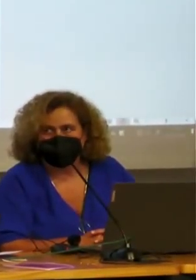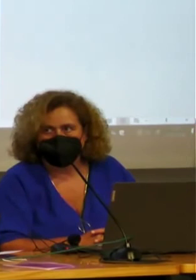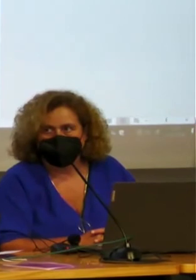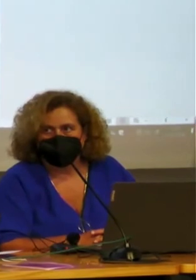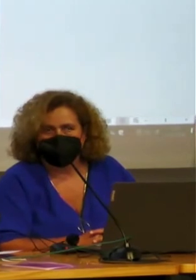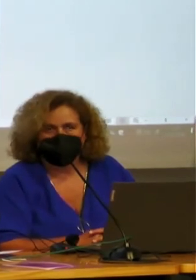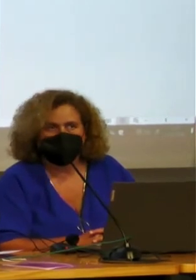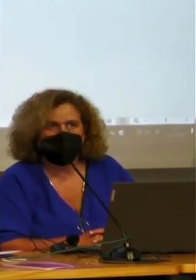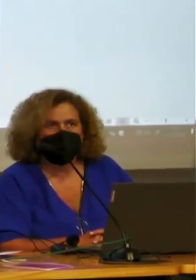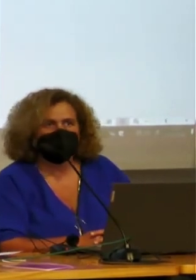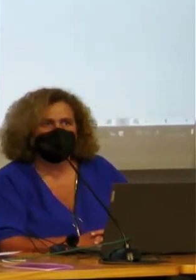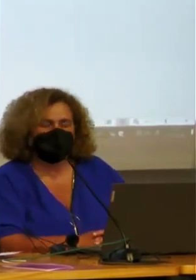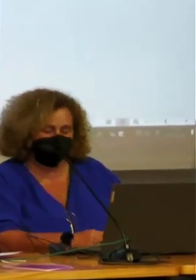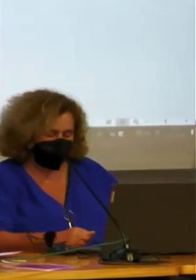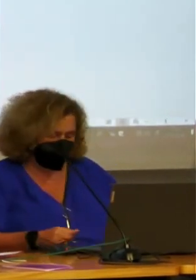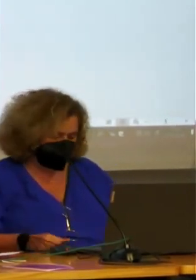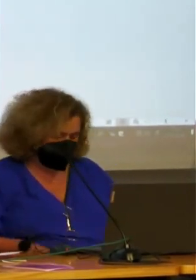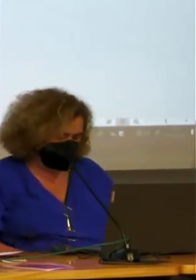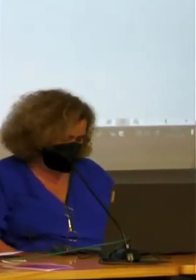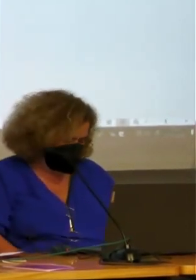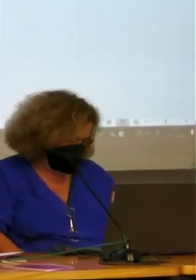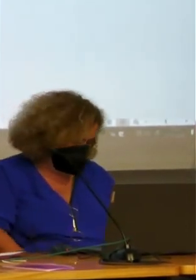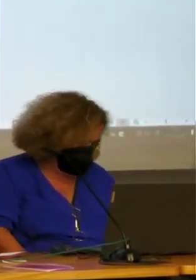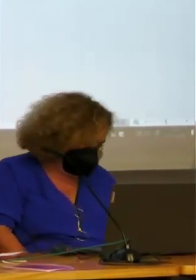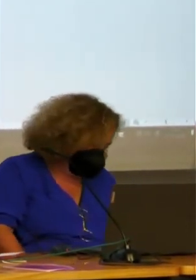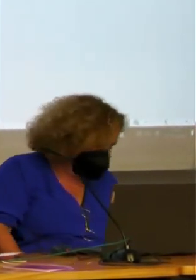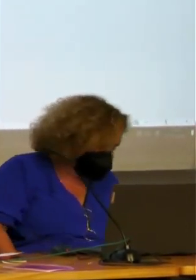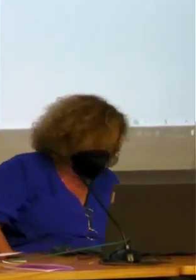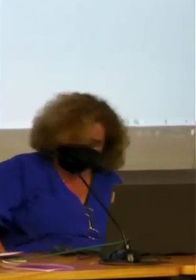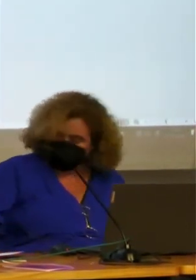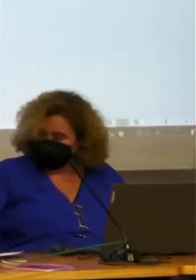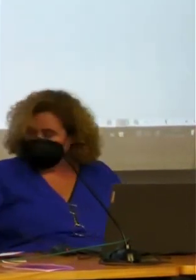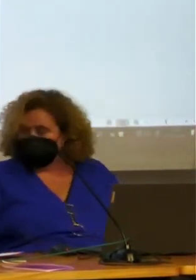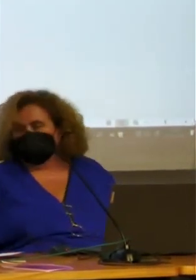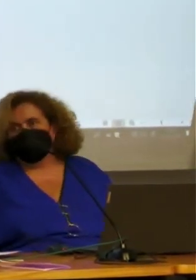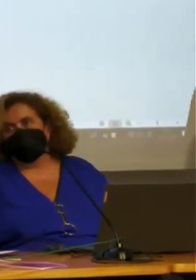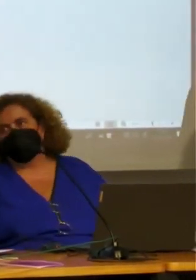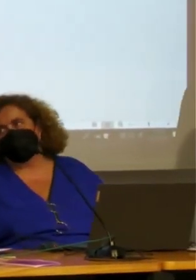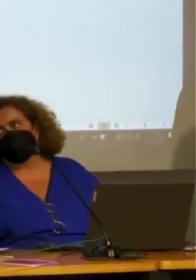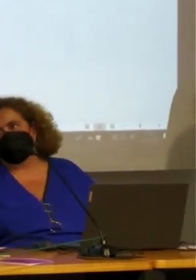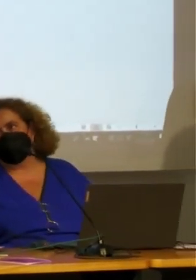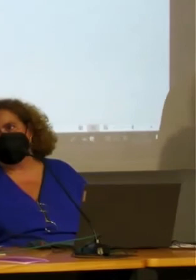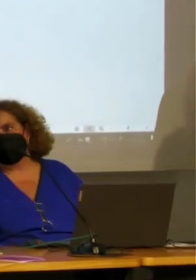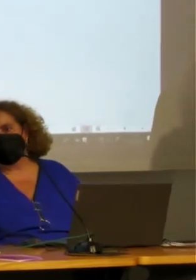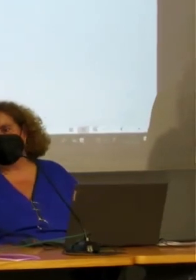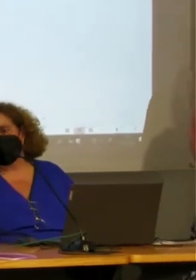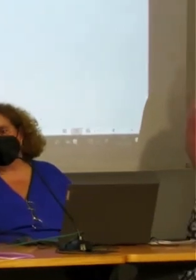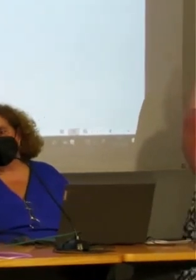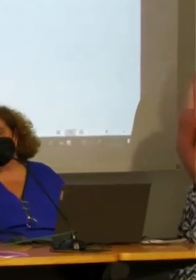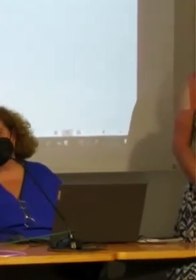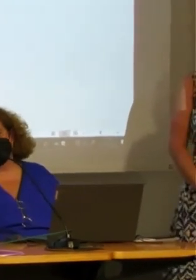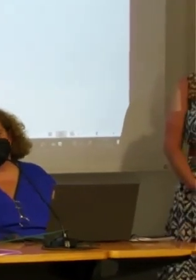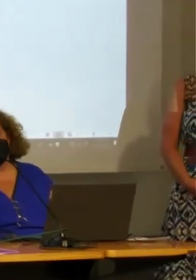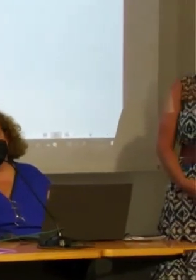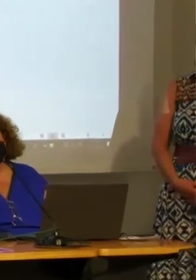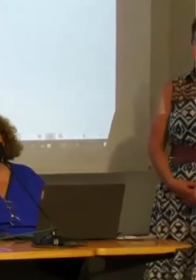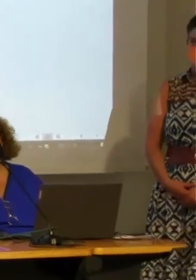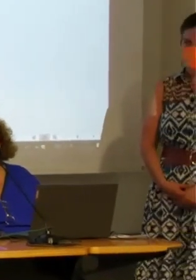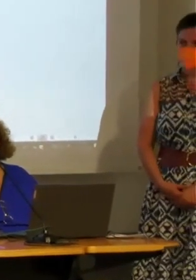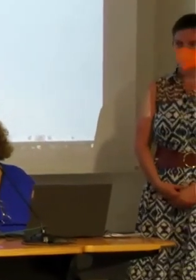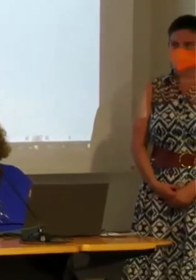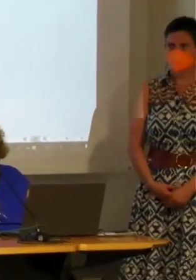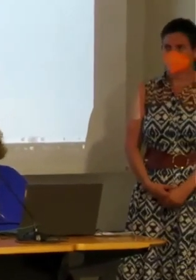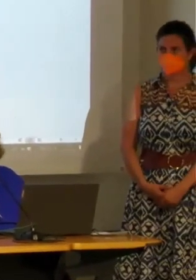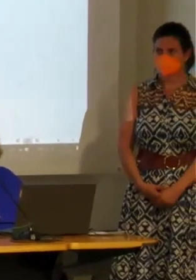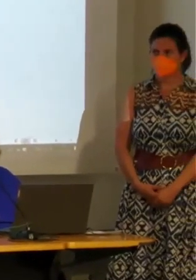e subito dopo, a prescindere dall'esito della prova, si potrà poi immatricolarsi alla laurea triennale. Quindi sono due